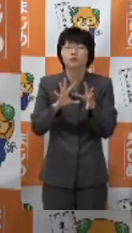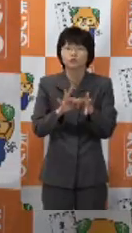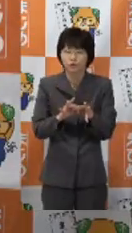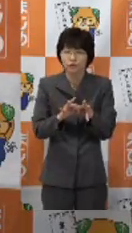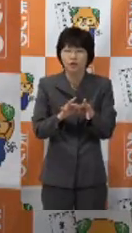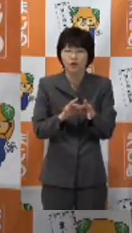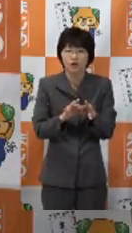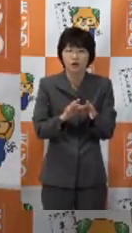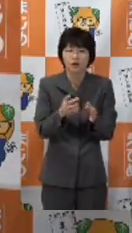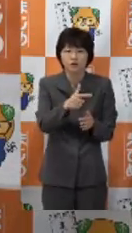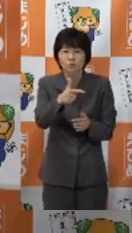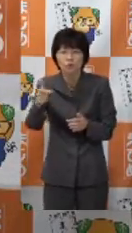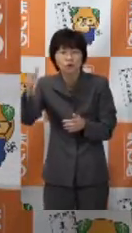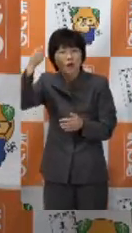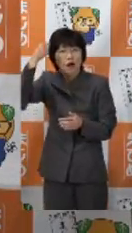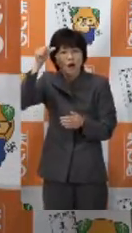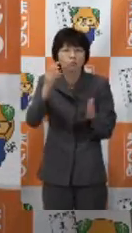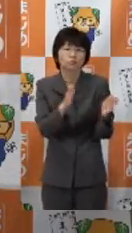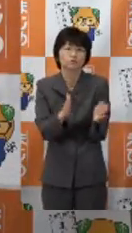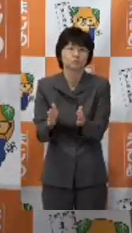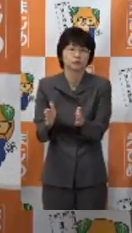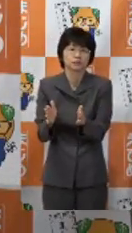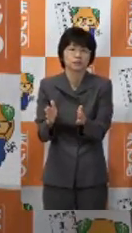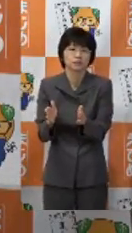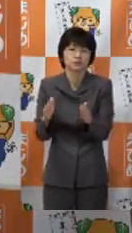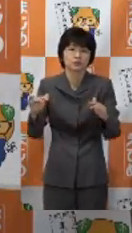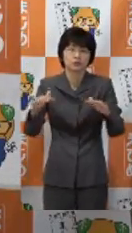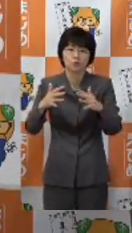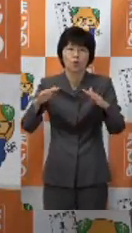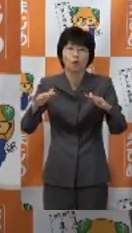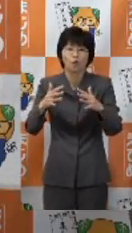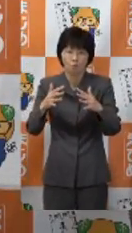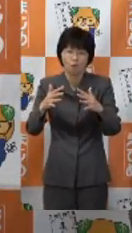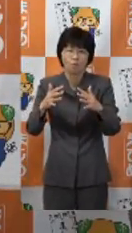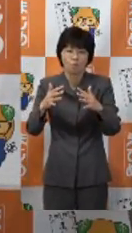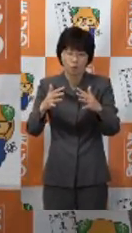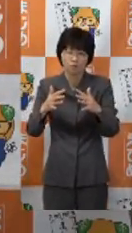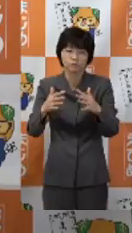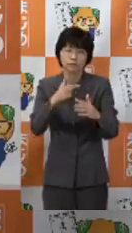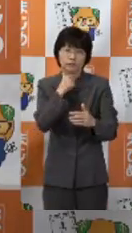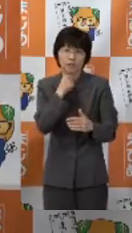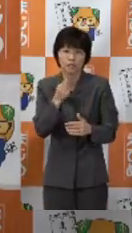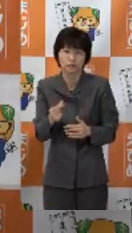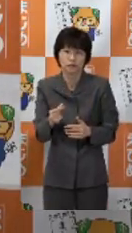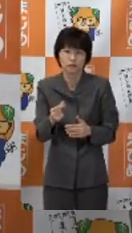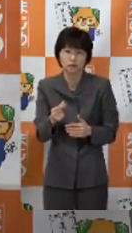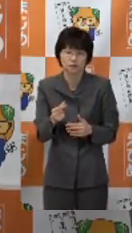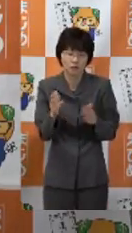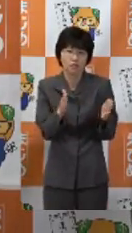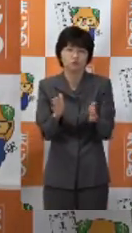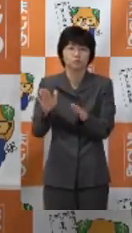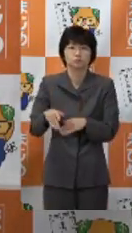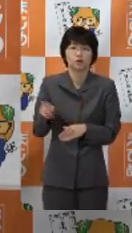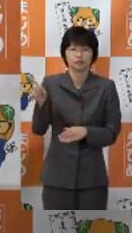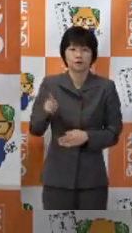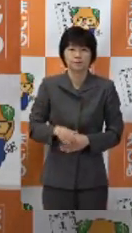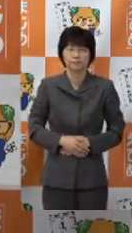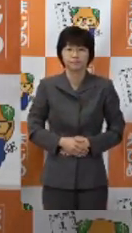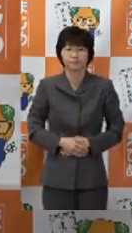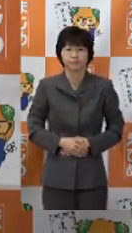室に動きこういったことがありますので複数の素卵を用意して議論